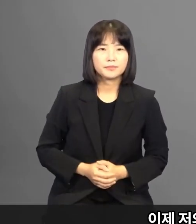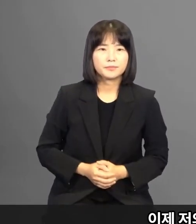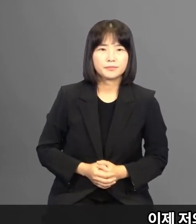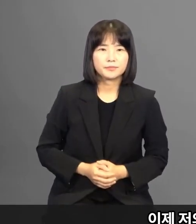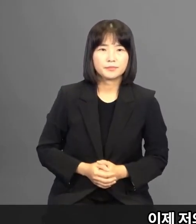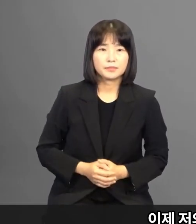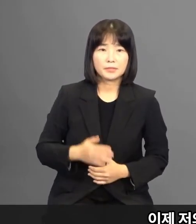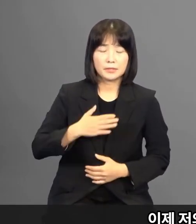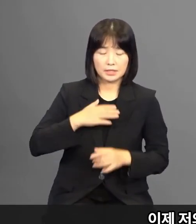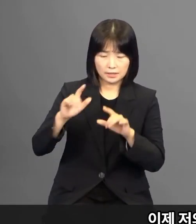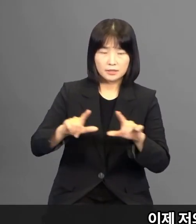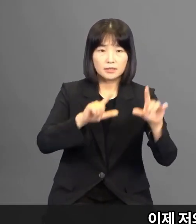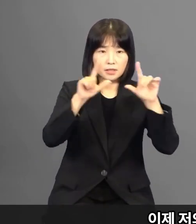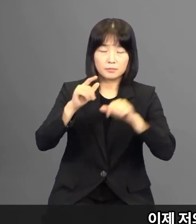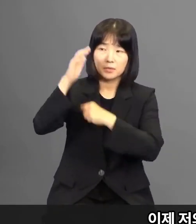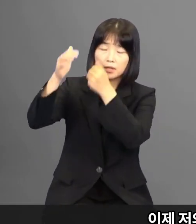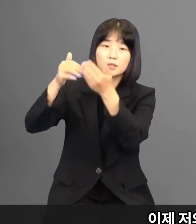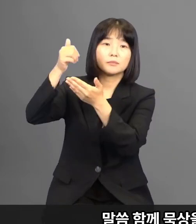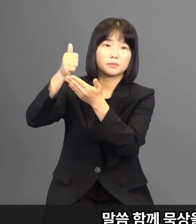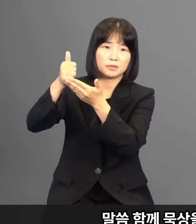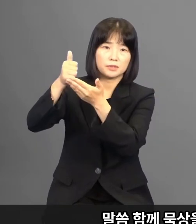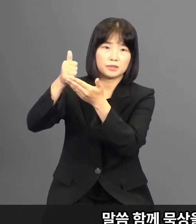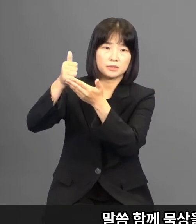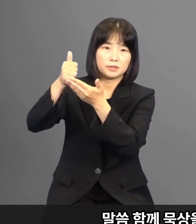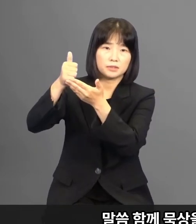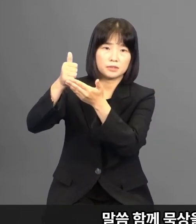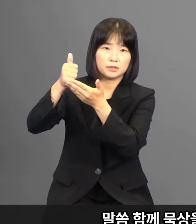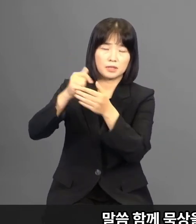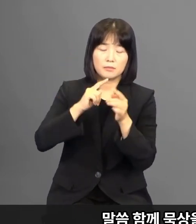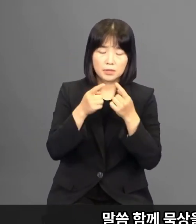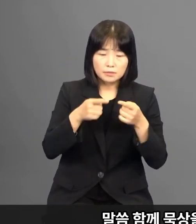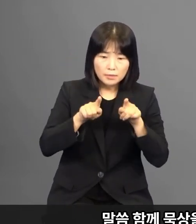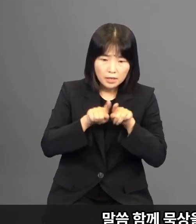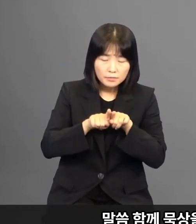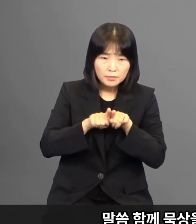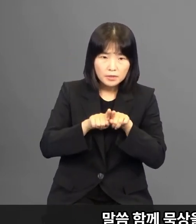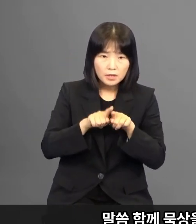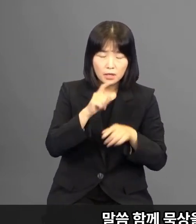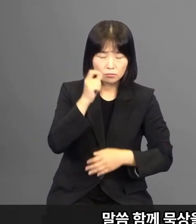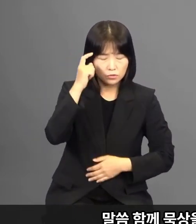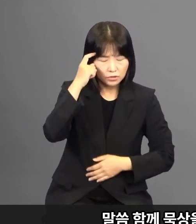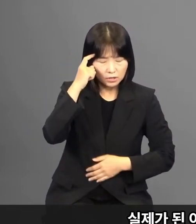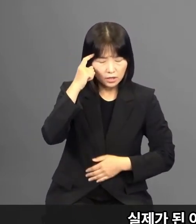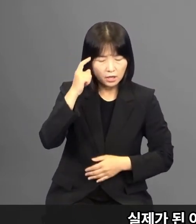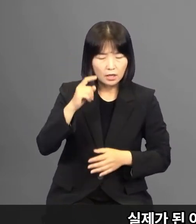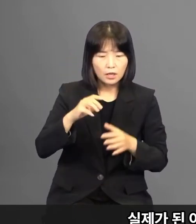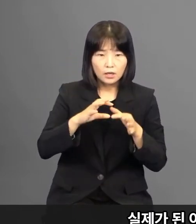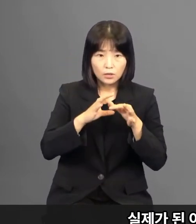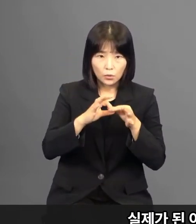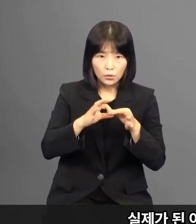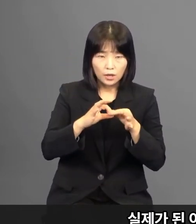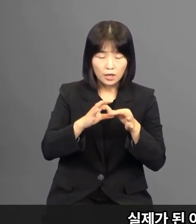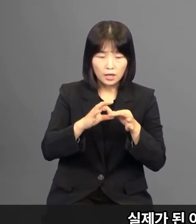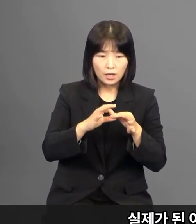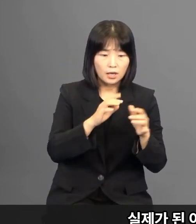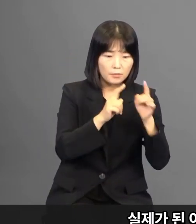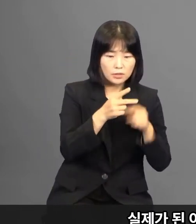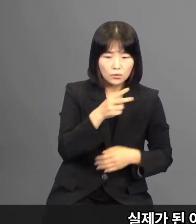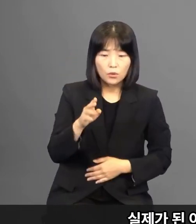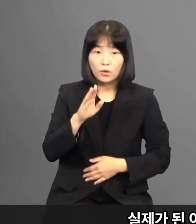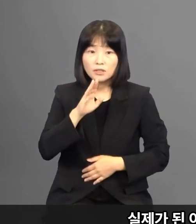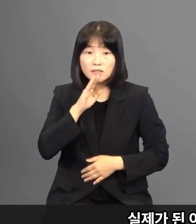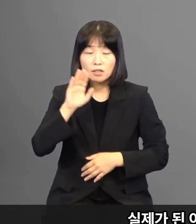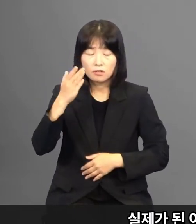이제 저의 삶에서 하나님께서 말씀 함께 묵상을 통하여 누리게 하신 말씀이 실제가 된 이야기들을